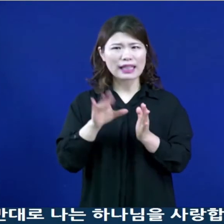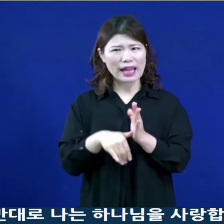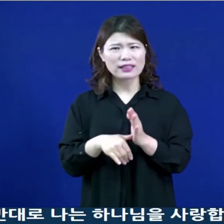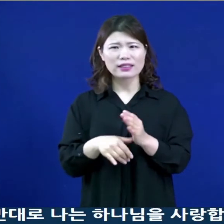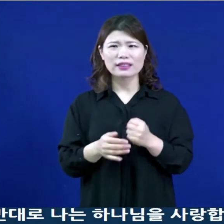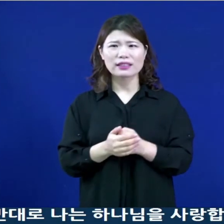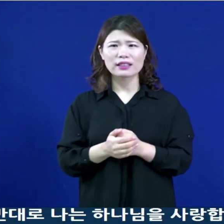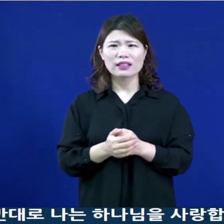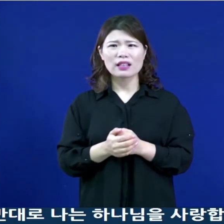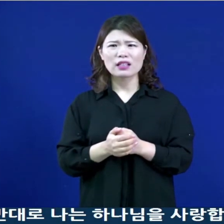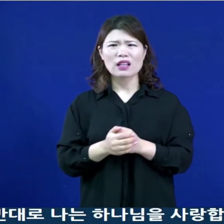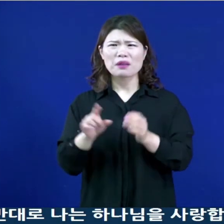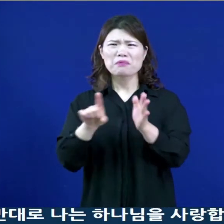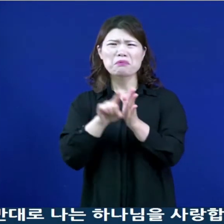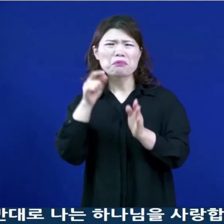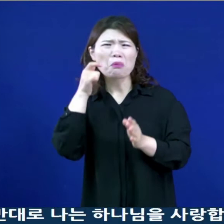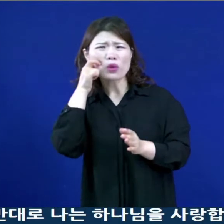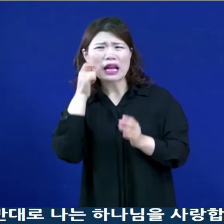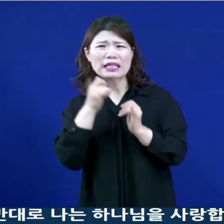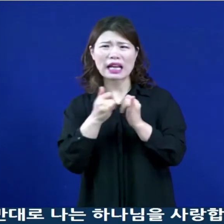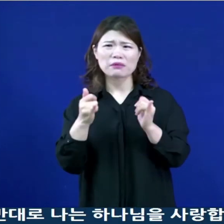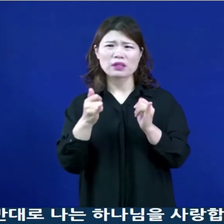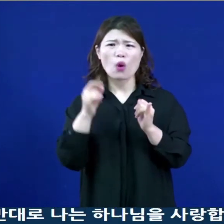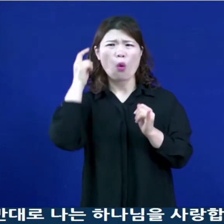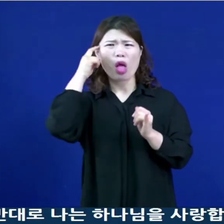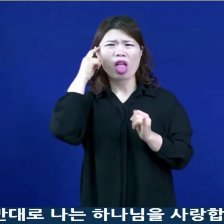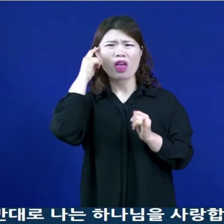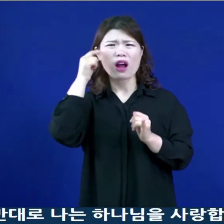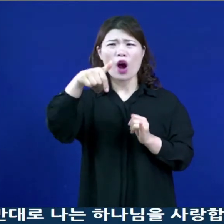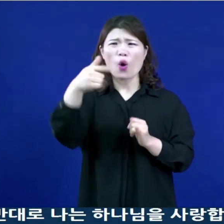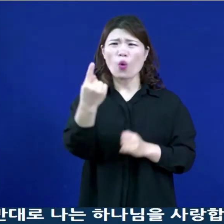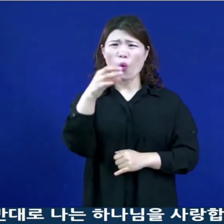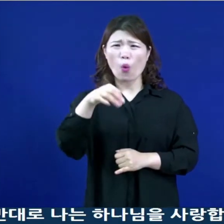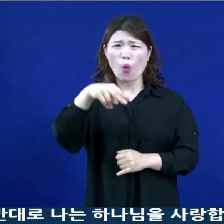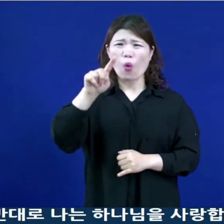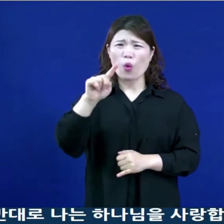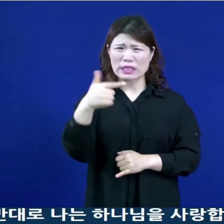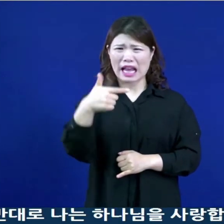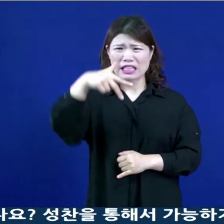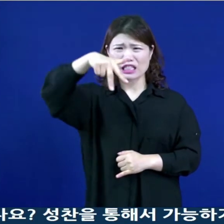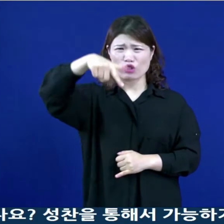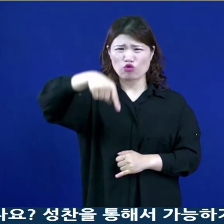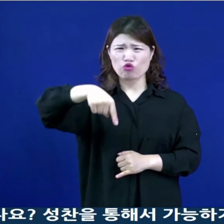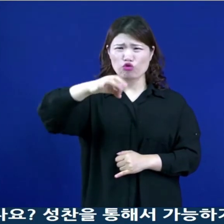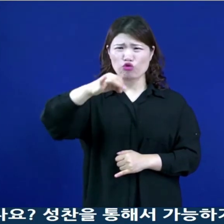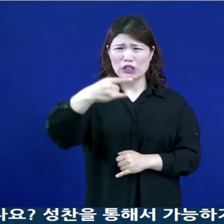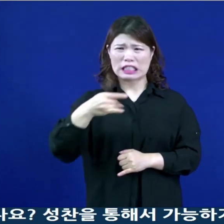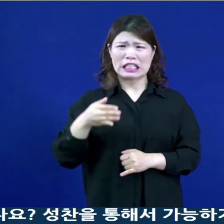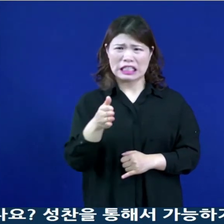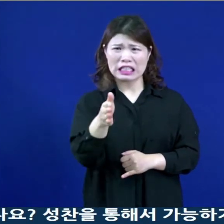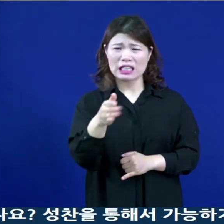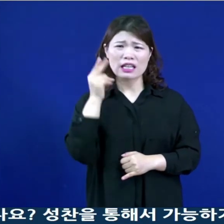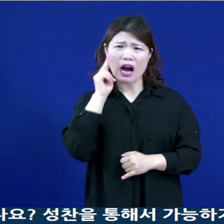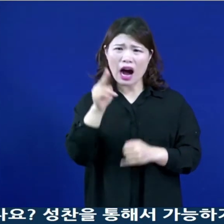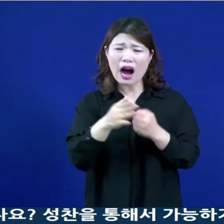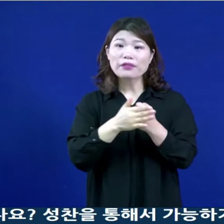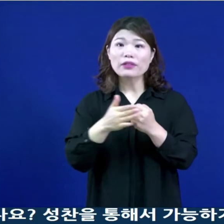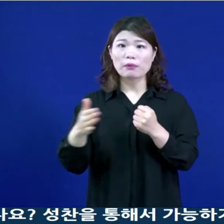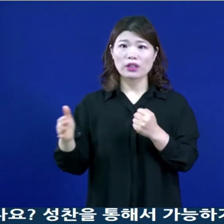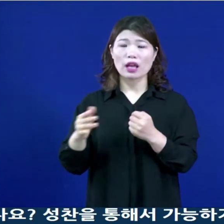정말 무신론자들이 많았습니다. 오랜 공산주의 속에서 살던 이 무신론자들에게 이렇게 예수님을 증거하다